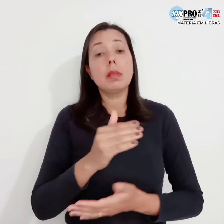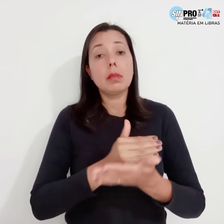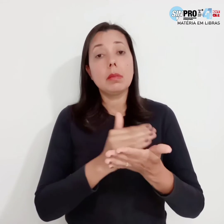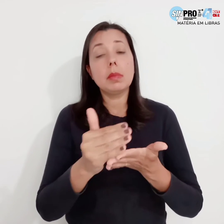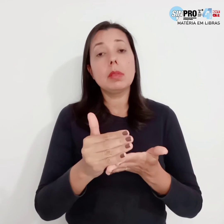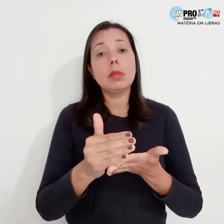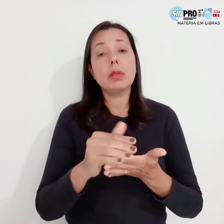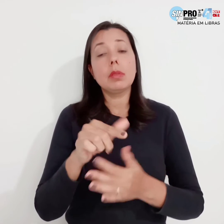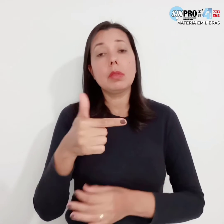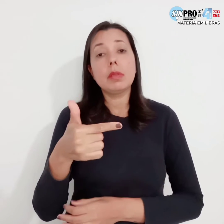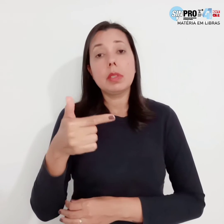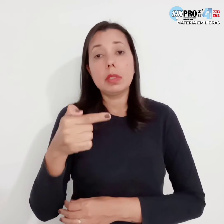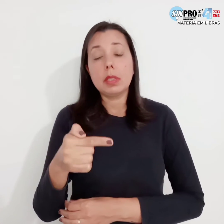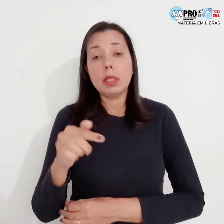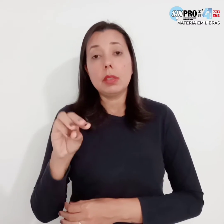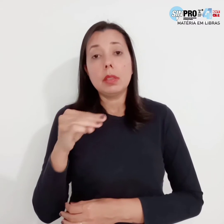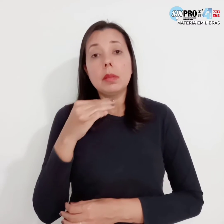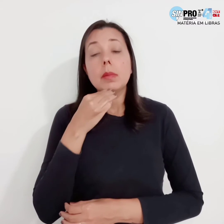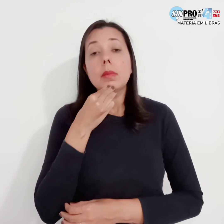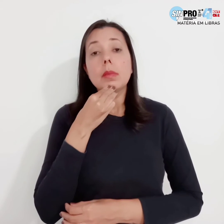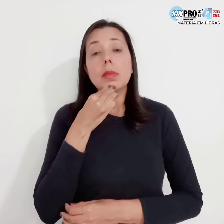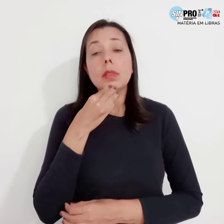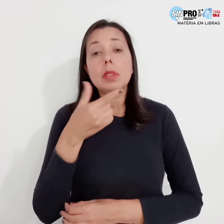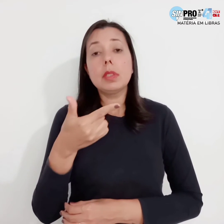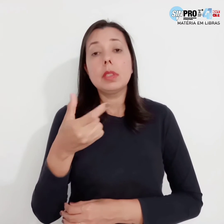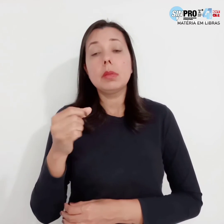para 27 milhões e 200 mil,